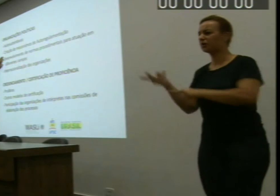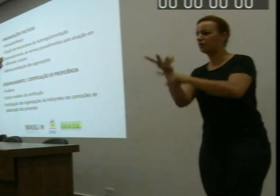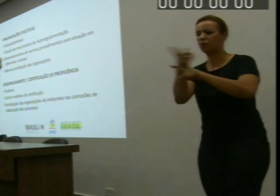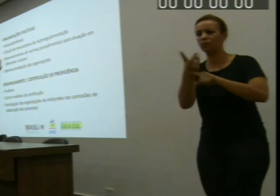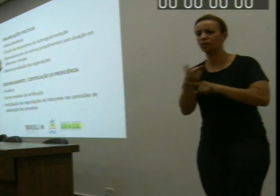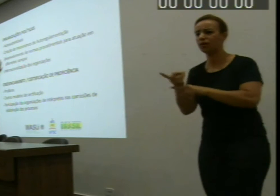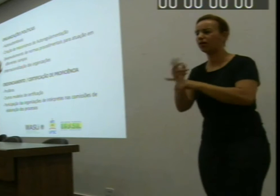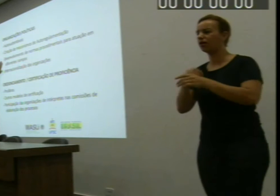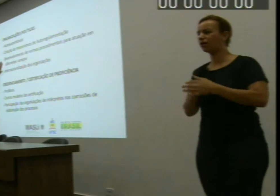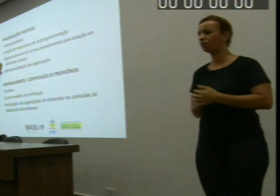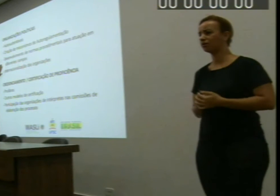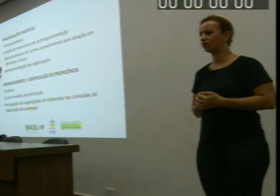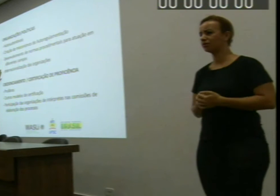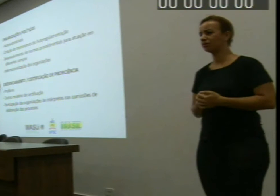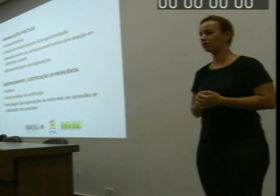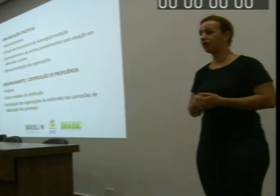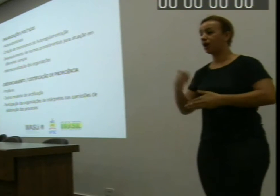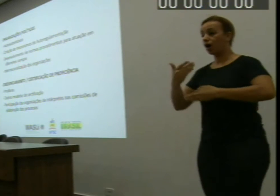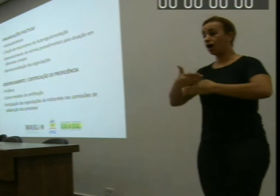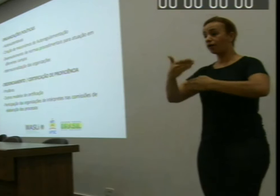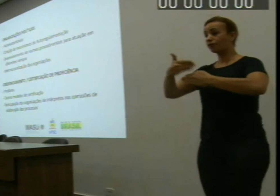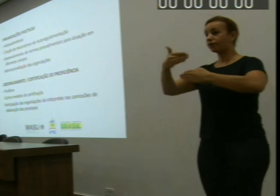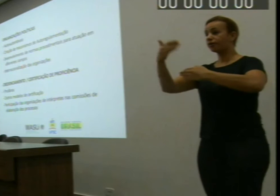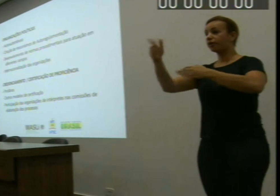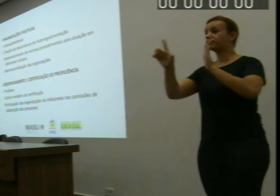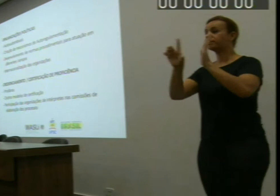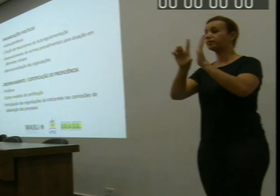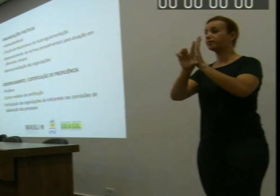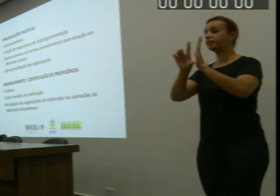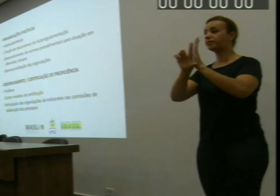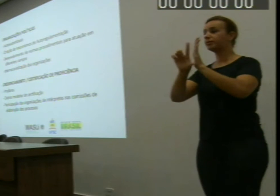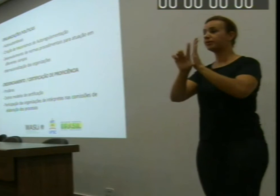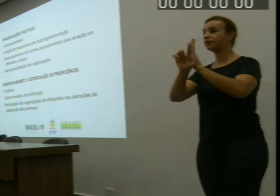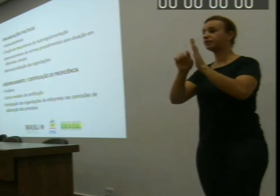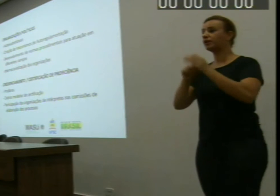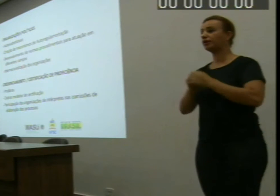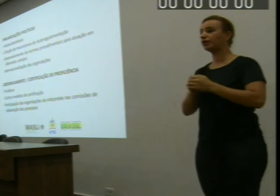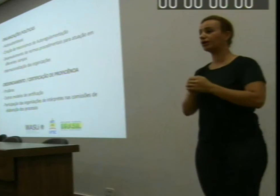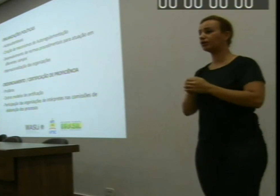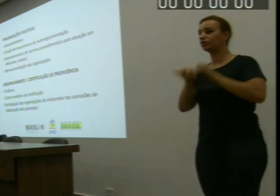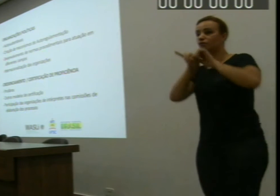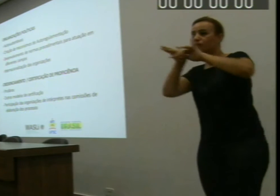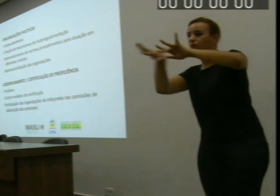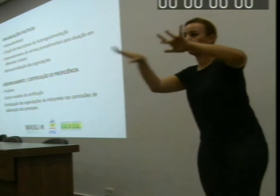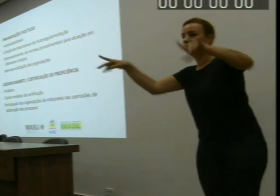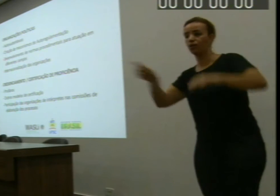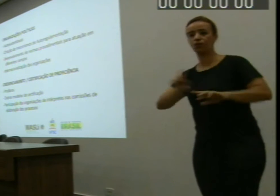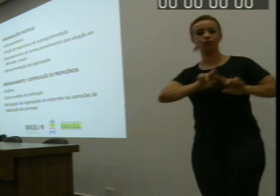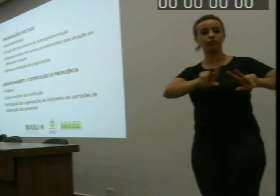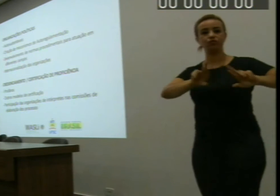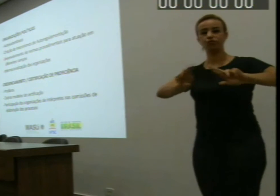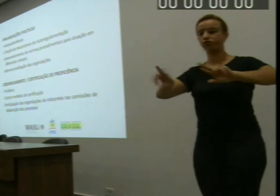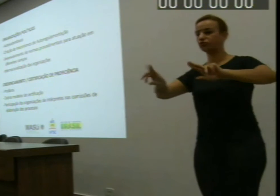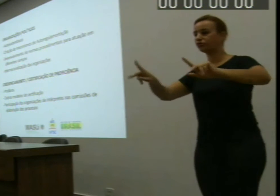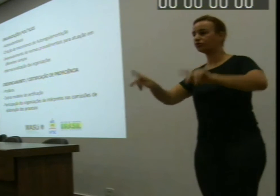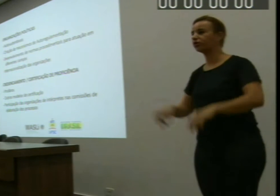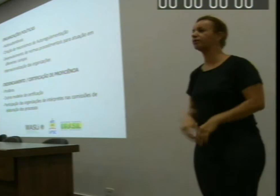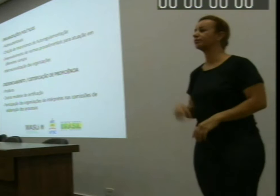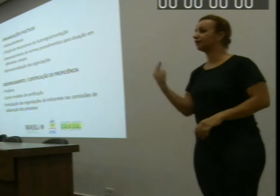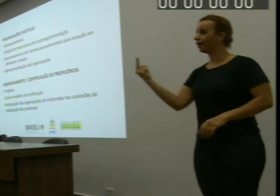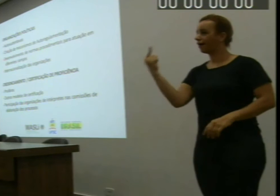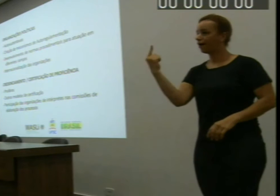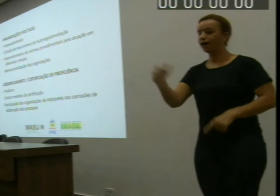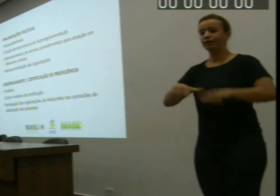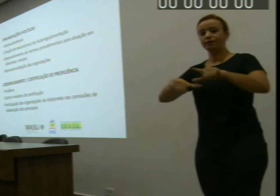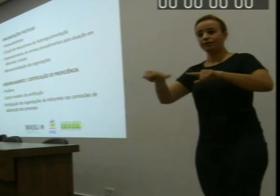né desenvolvimento de normas procedimentais para atuação em diferentes Campos cada vez mais novos Campos de trabalho se